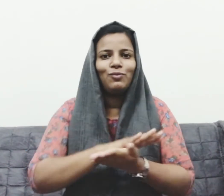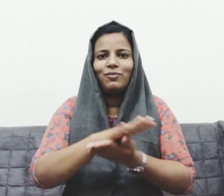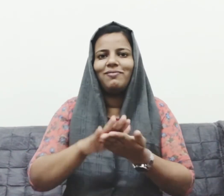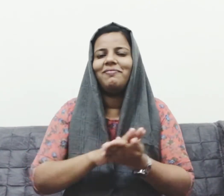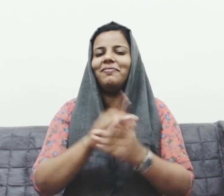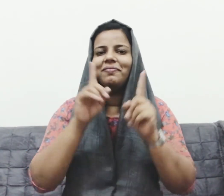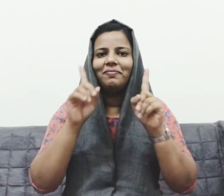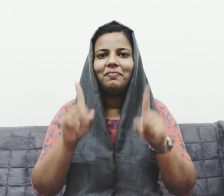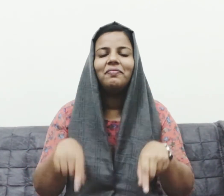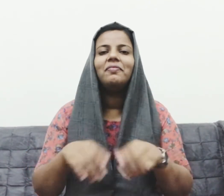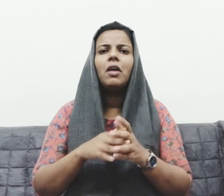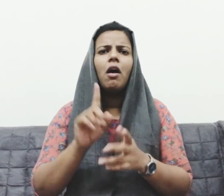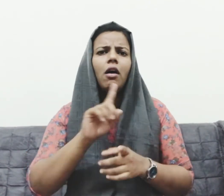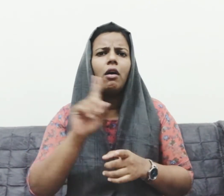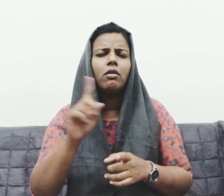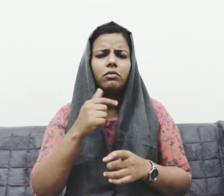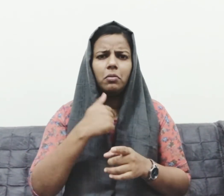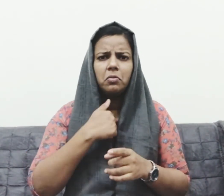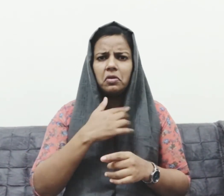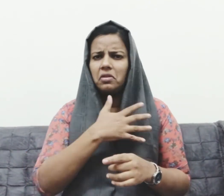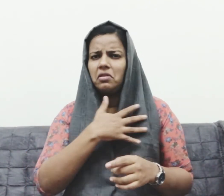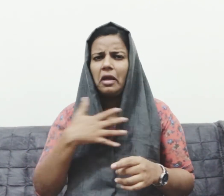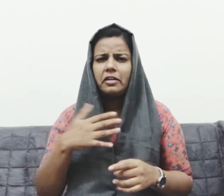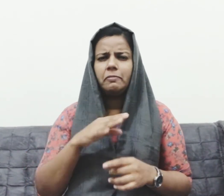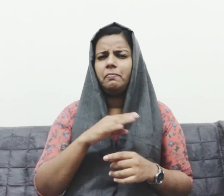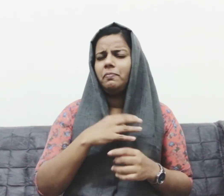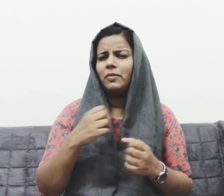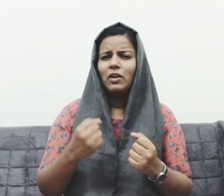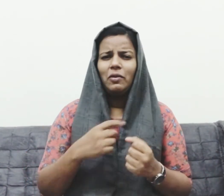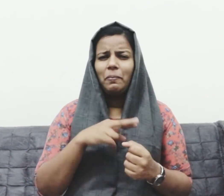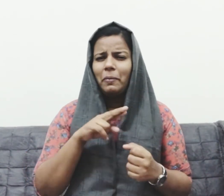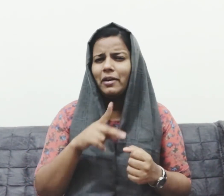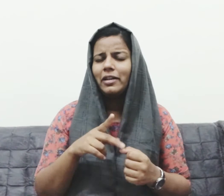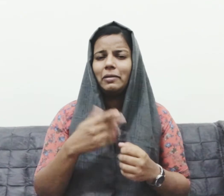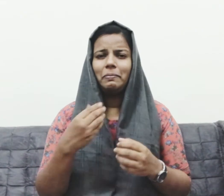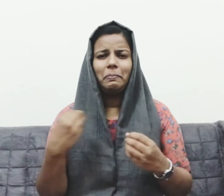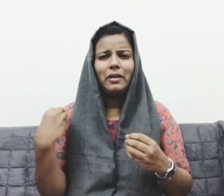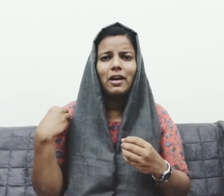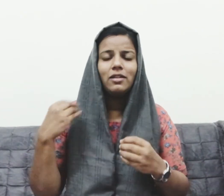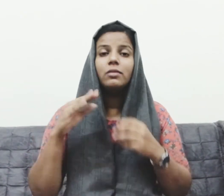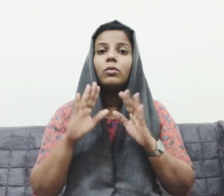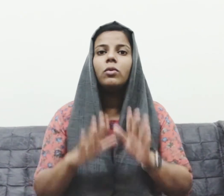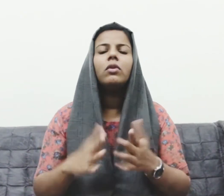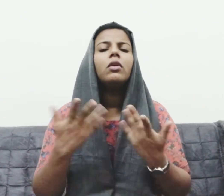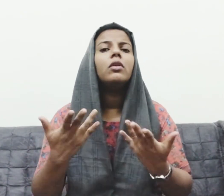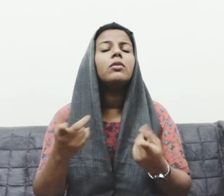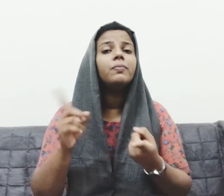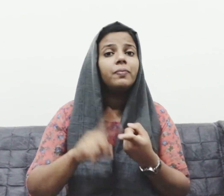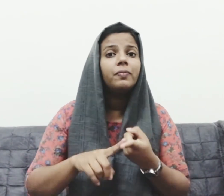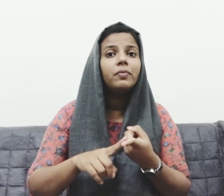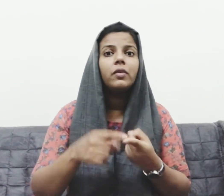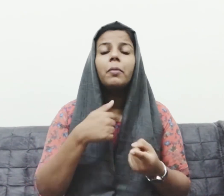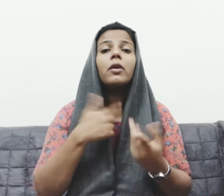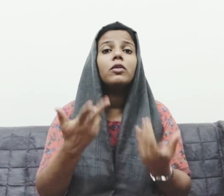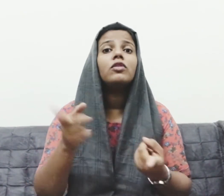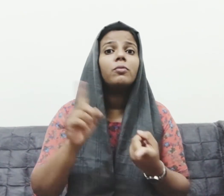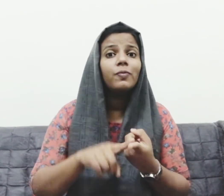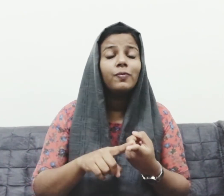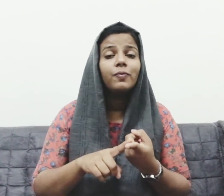ശുദ്ധീകരണം ഉണ്ടായിരിക്കണം. അപ്പം ആരോടെങ്കിലും നമുക്ക് പകയോ വിദ്വേഷമോ പിണക്കമോ അസ്വസ്ഥതയോ ഉണ്ടെങ്കിൽ എന്താ പറ്റി? അവിടെ നമുക്ക് എന്ത് സംഭവിച്ചു?